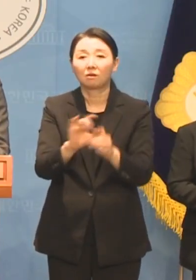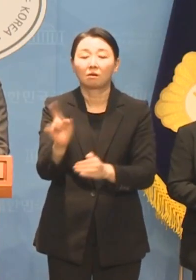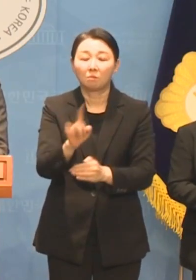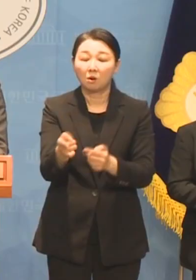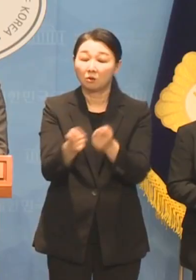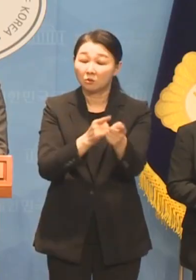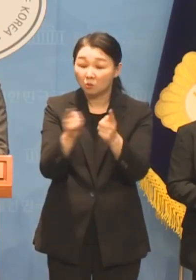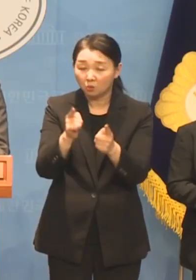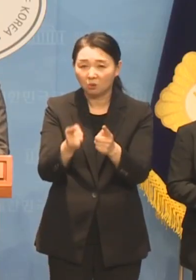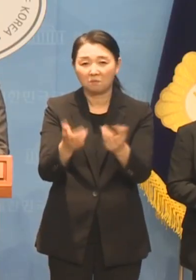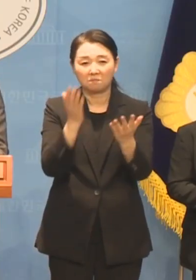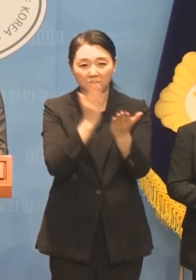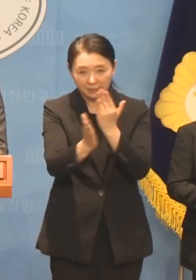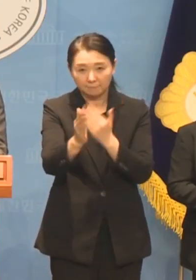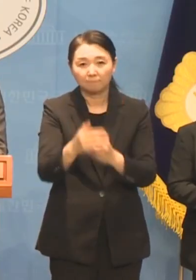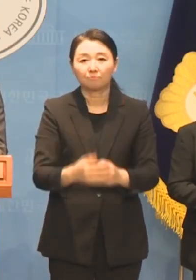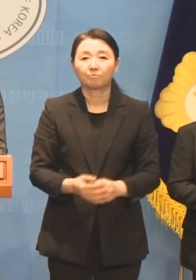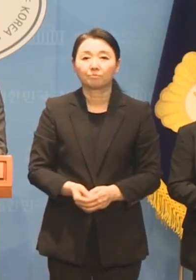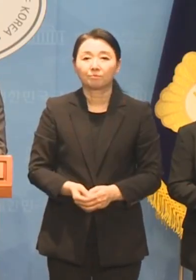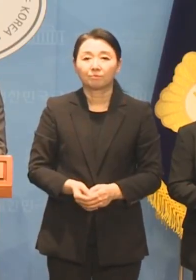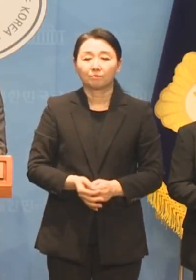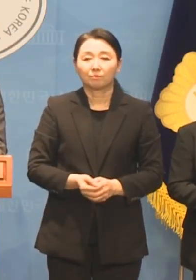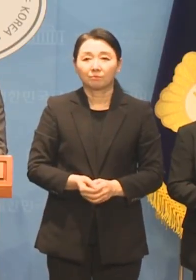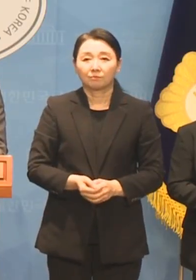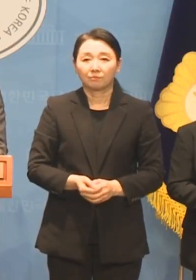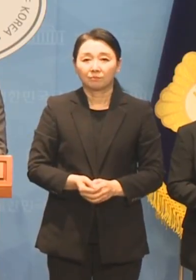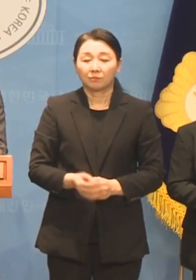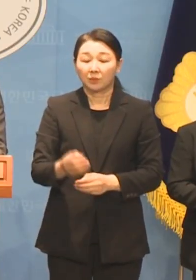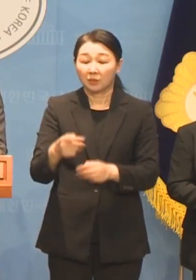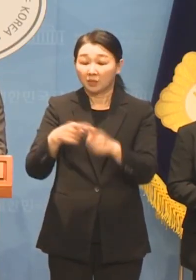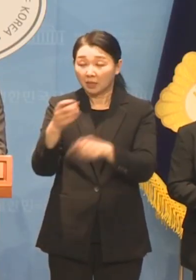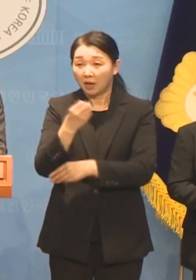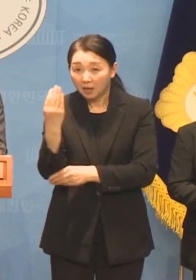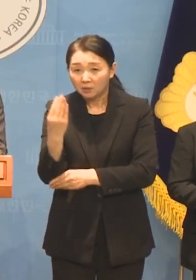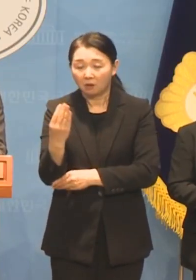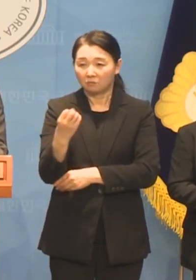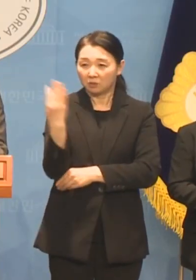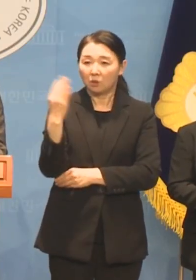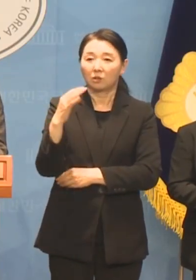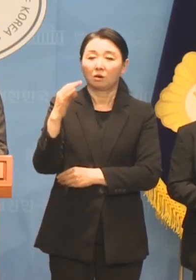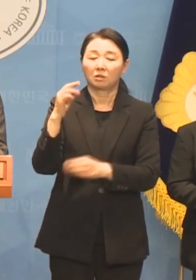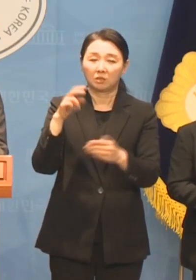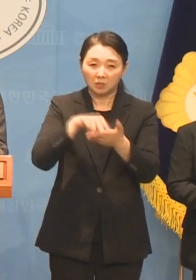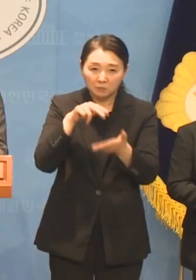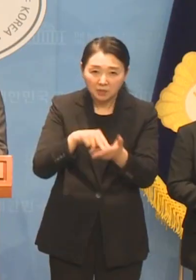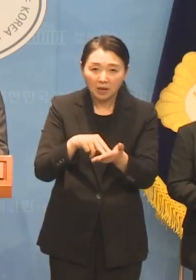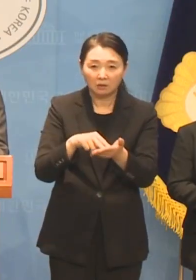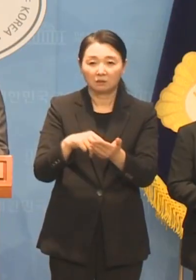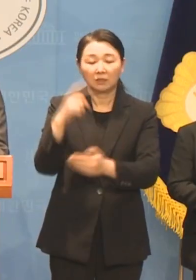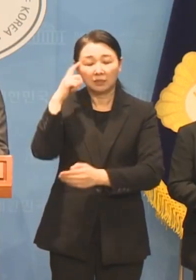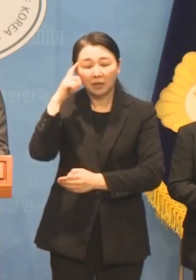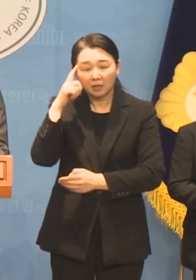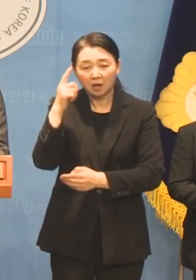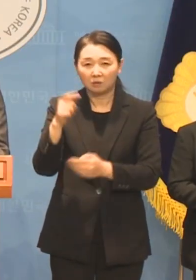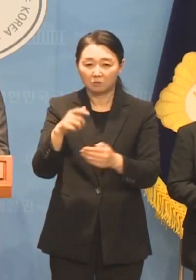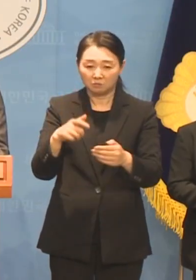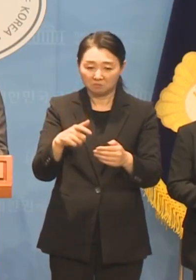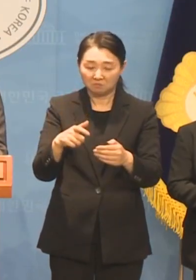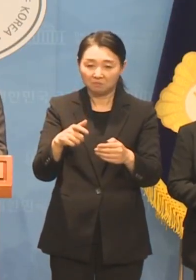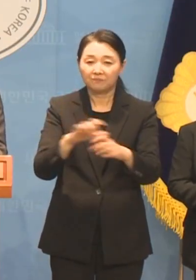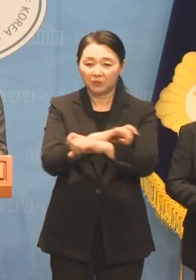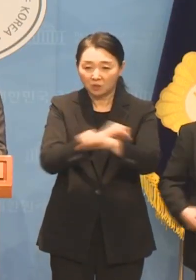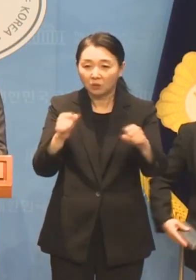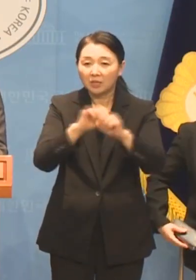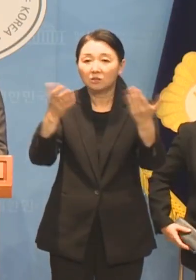조정 불성립으로 결론이 났습니다. 사설은 언론사의 기본 입장과 의견, 주장이 폭넓게 인정받아야 한다는